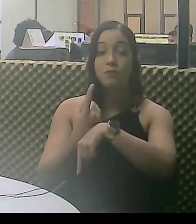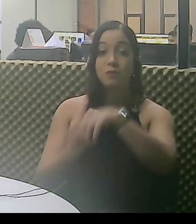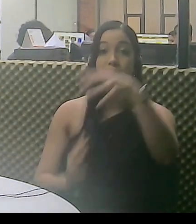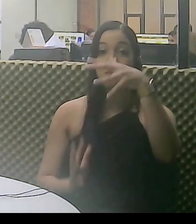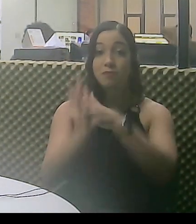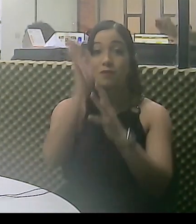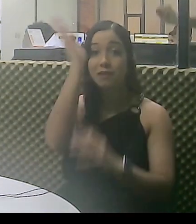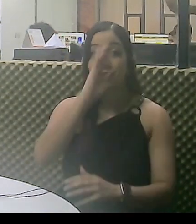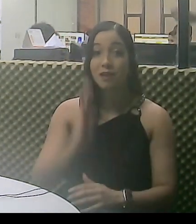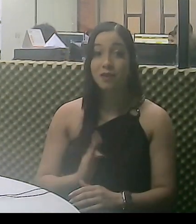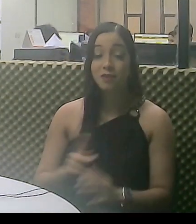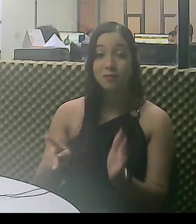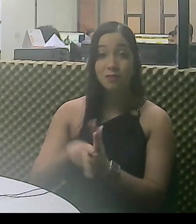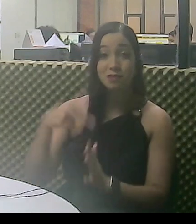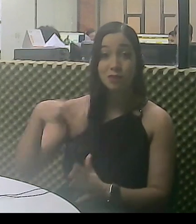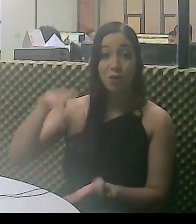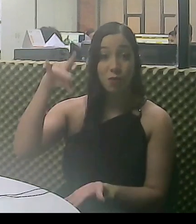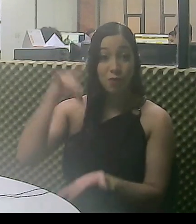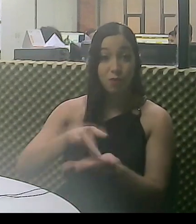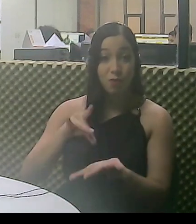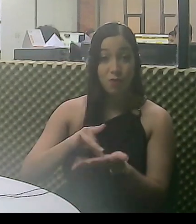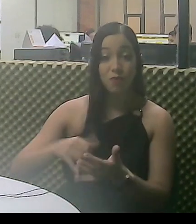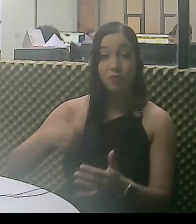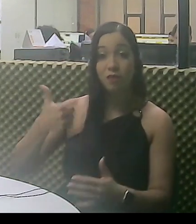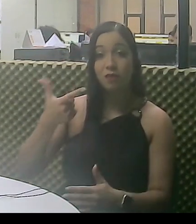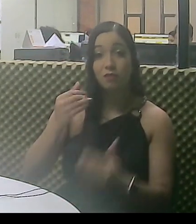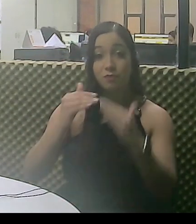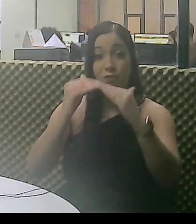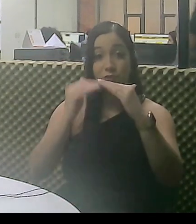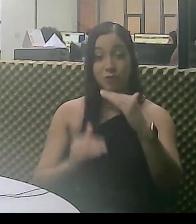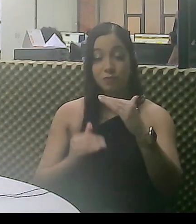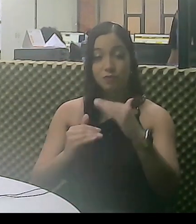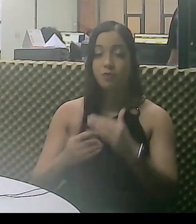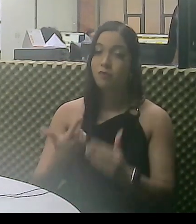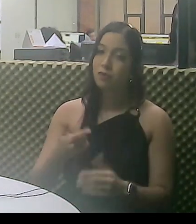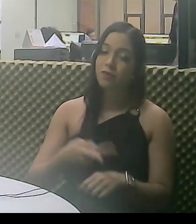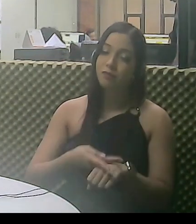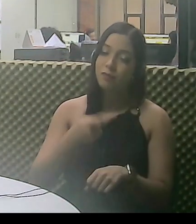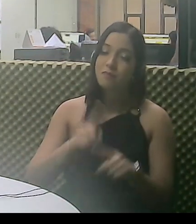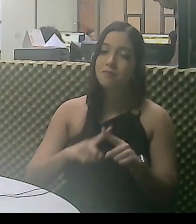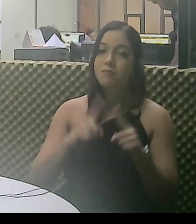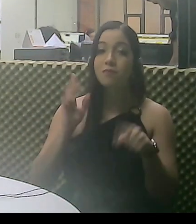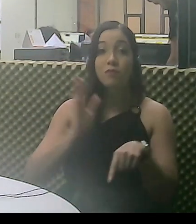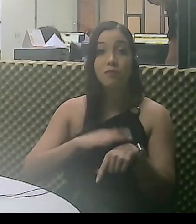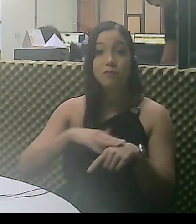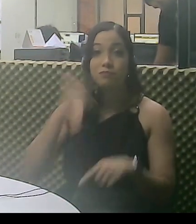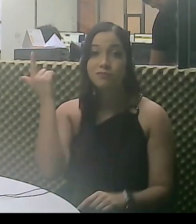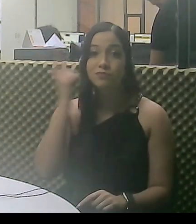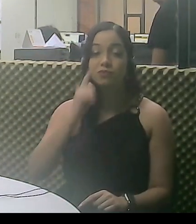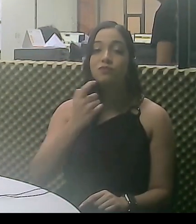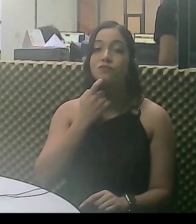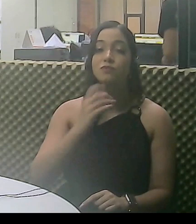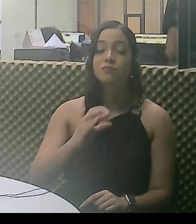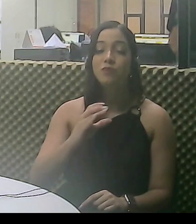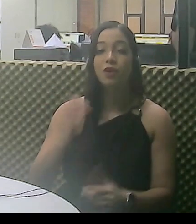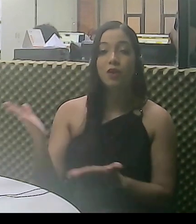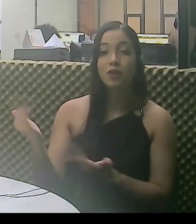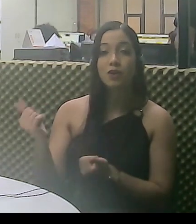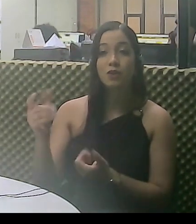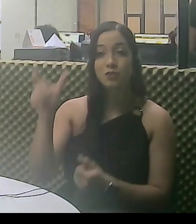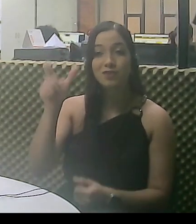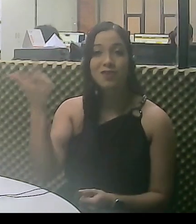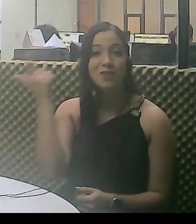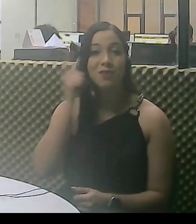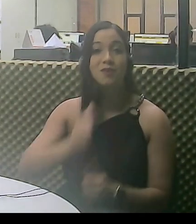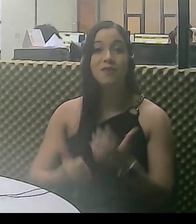marcas nacionais de sua categoria original, a sub-20. Mesmo sem medalha, o tempo conquistado em Cuiabá fez com que o jovem atleta